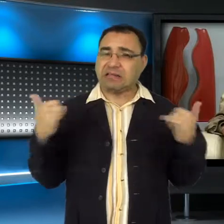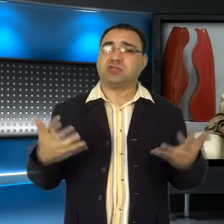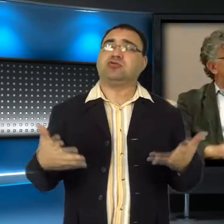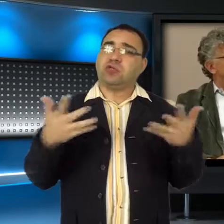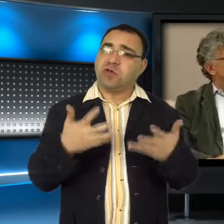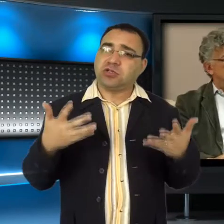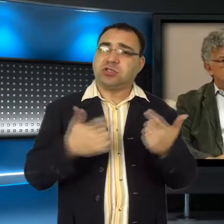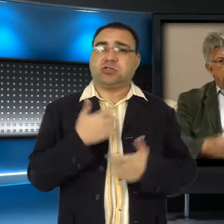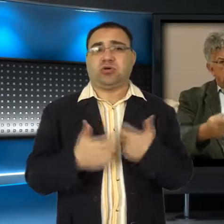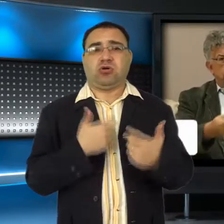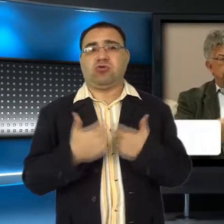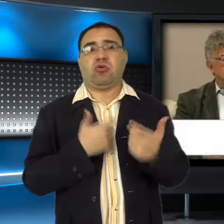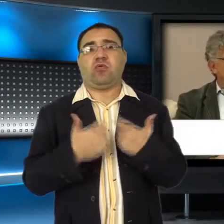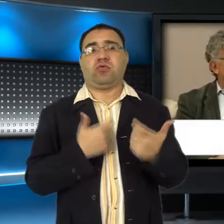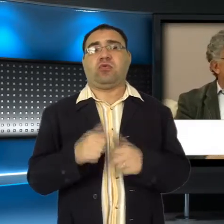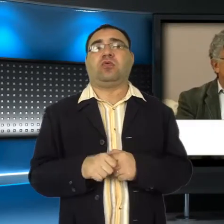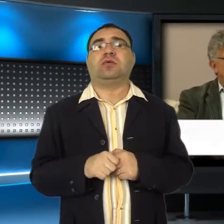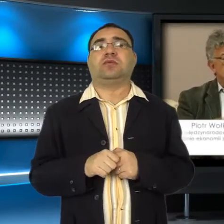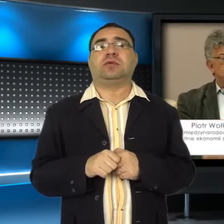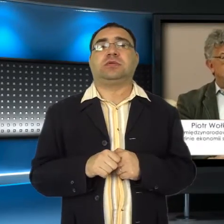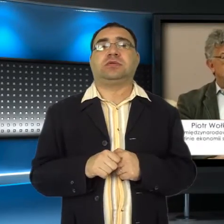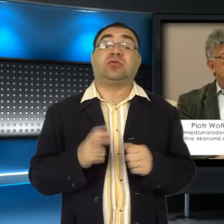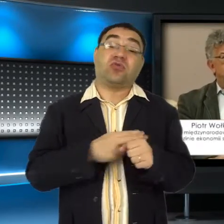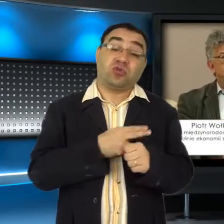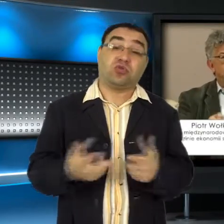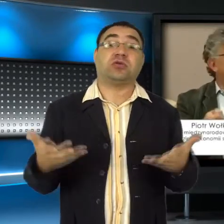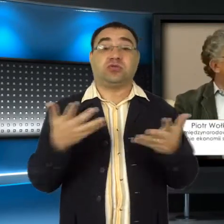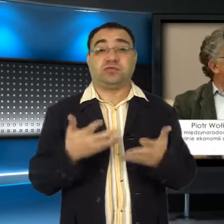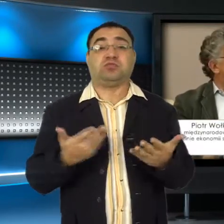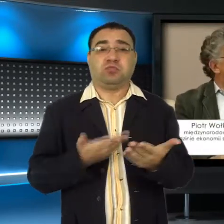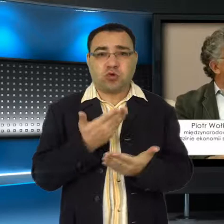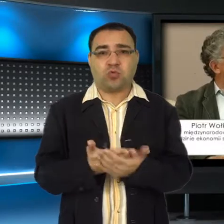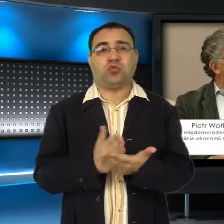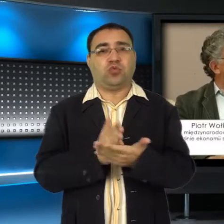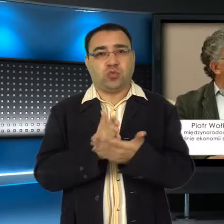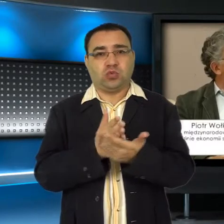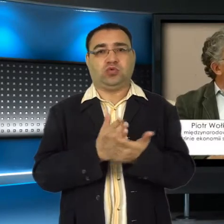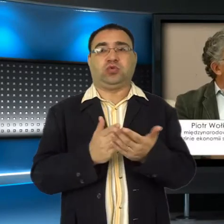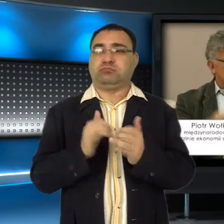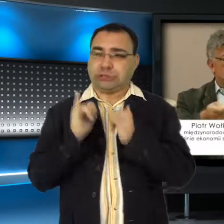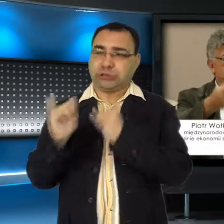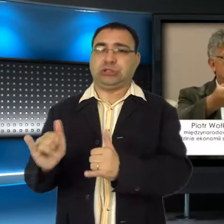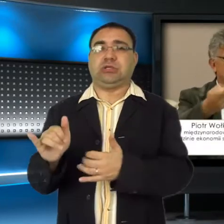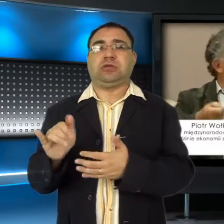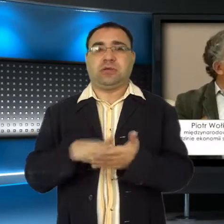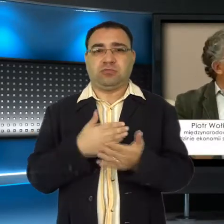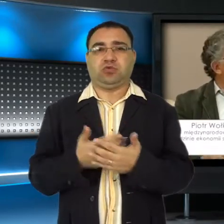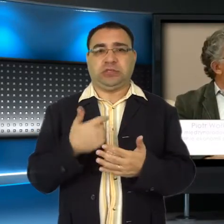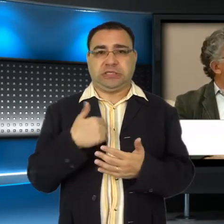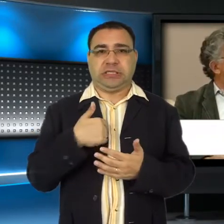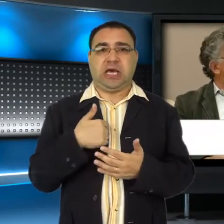mogą wprowadzić w tej dziedzinie. Bo oczywiście niektóre stowarzyszenia proponują taką usługę samorządowi, że one będą się